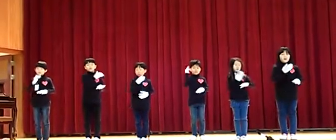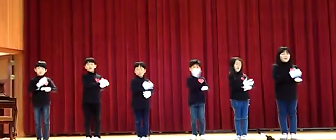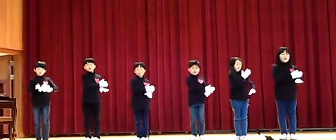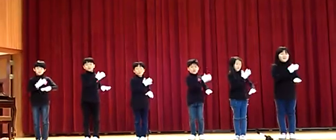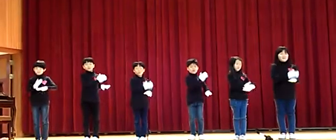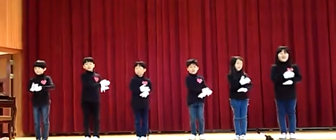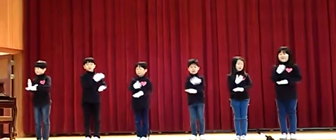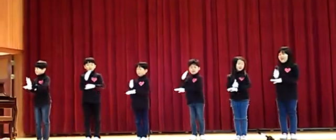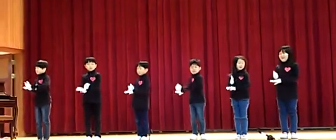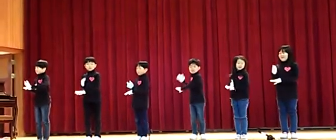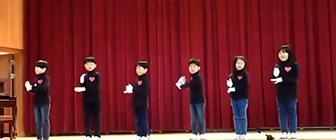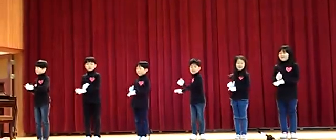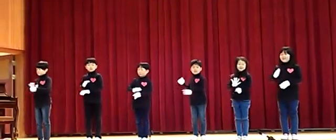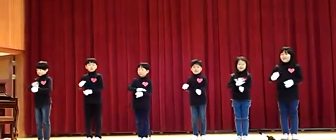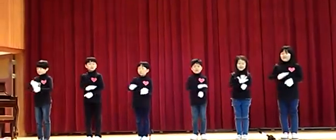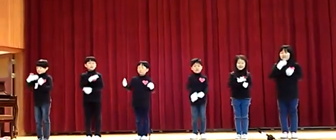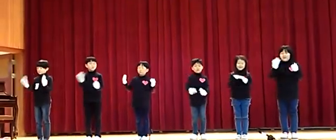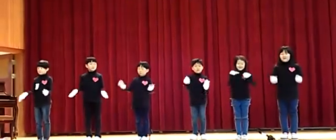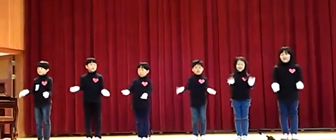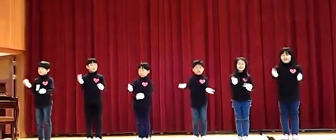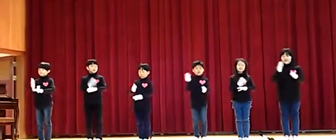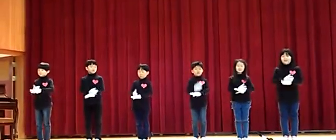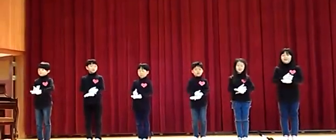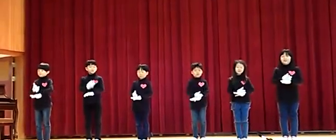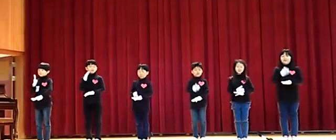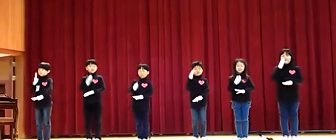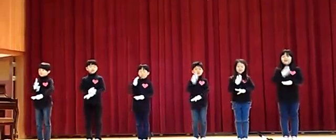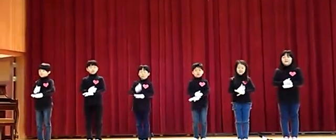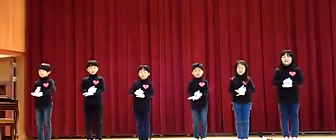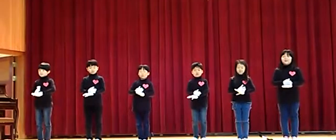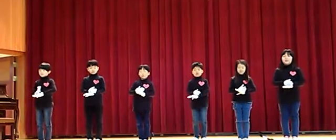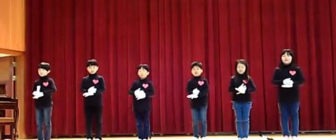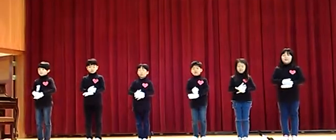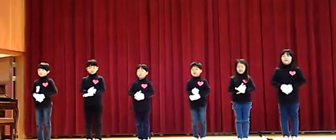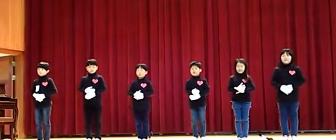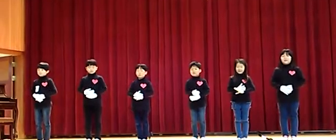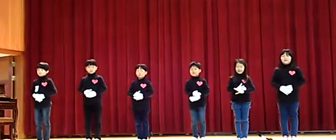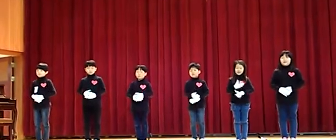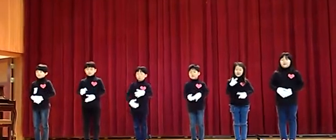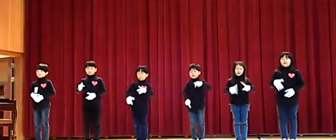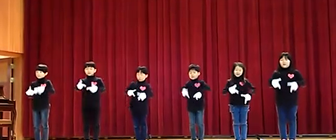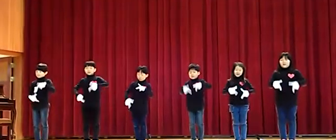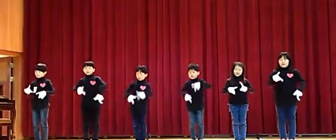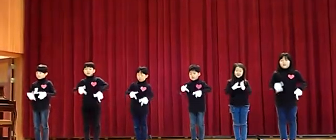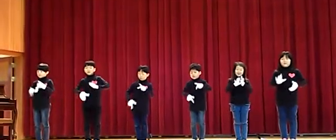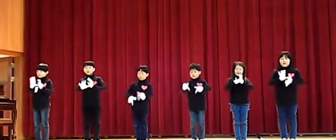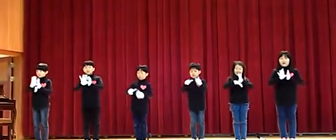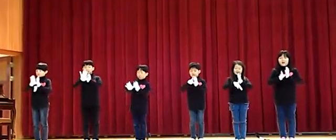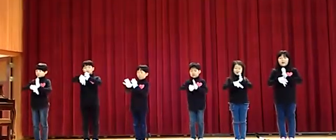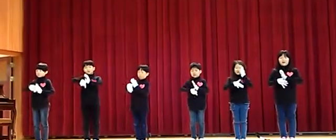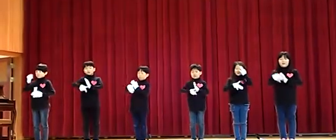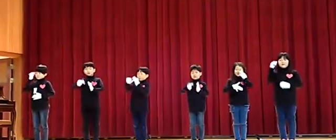뽀뽀뽀뽀뽀뽀뽀뽀 사랑해 주소 고마워요 기쁠 때도